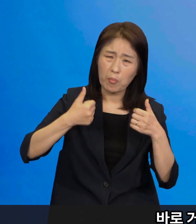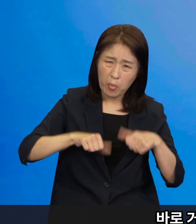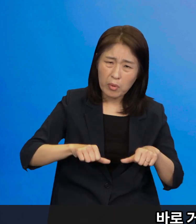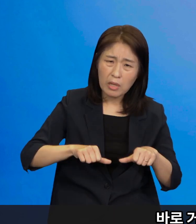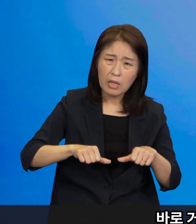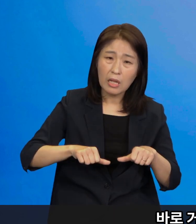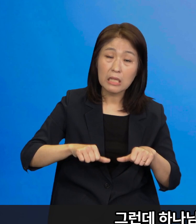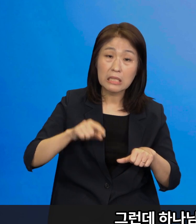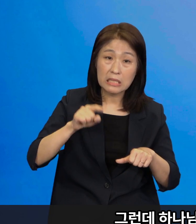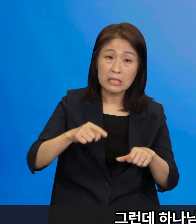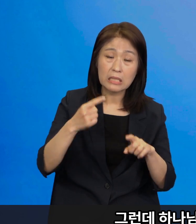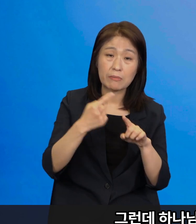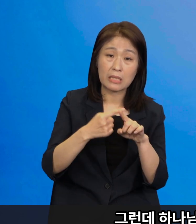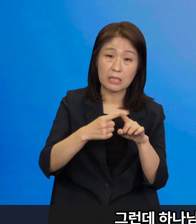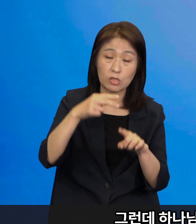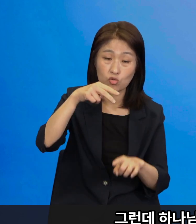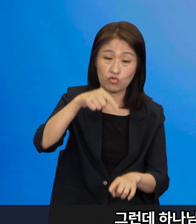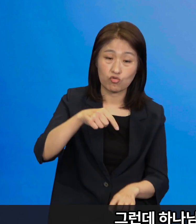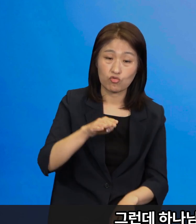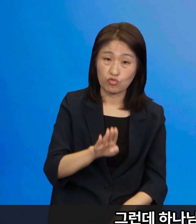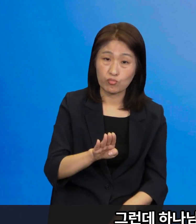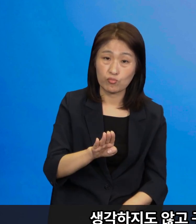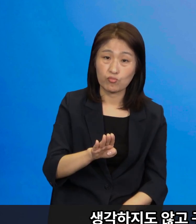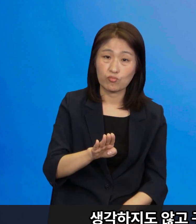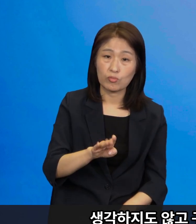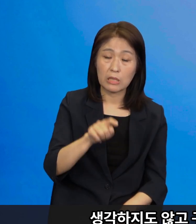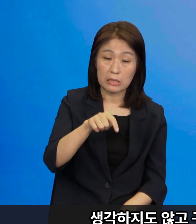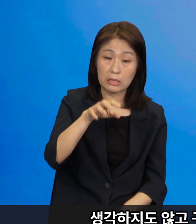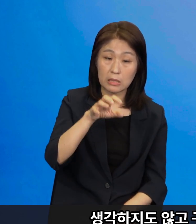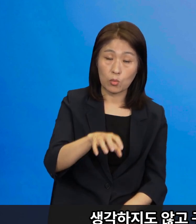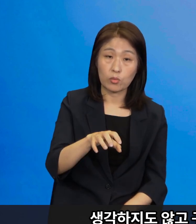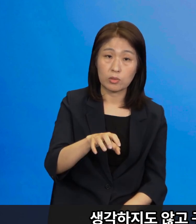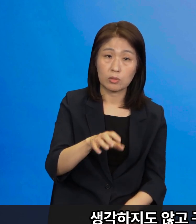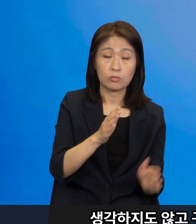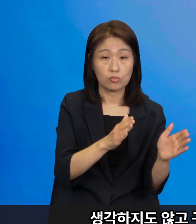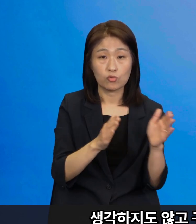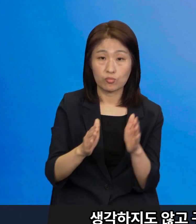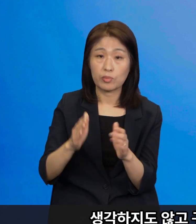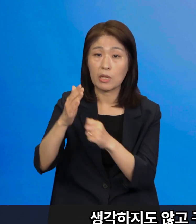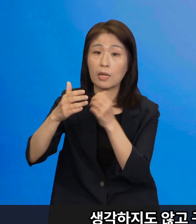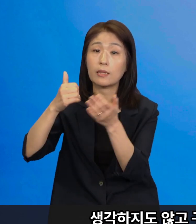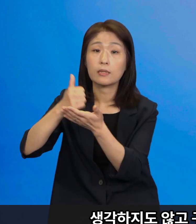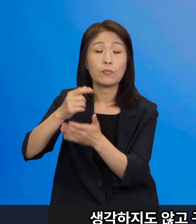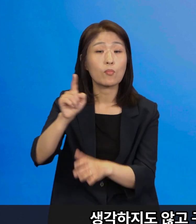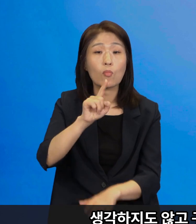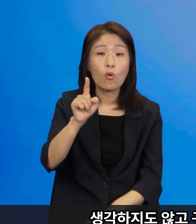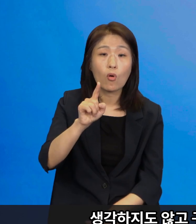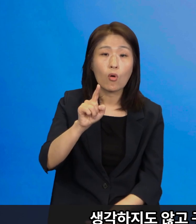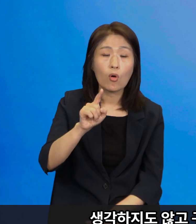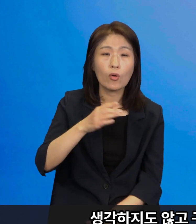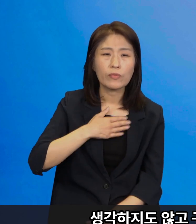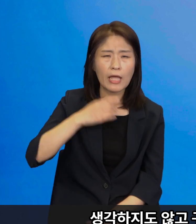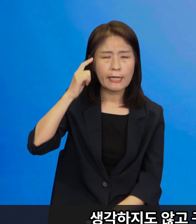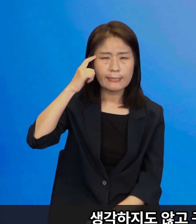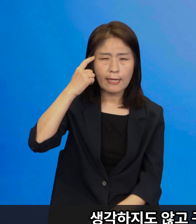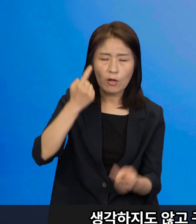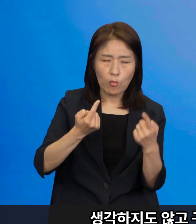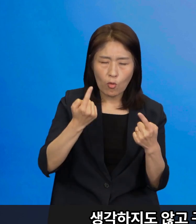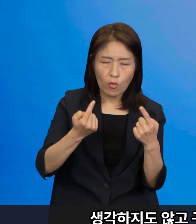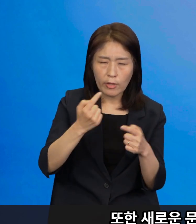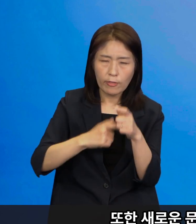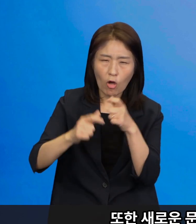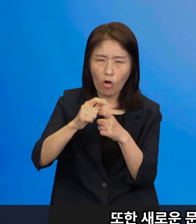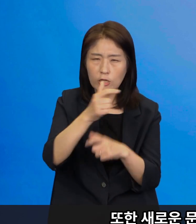숲지방이에요. 그런데 하나님 뭘 예비하고 계십니까? 생각하지도 않고 구하지도 않았던 새로운